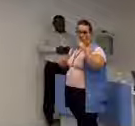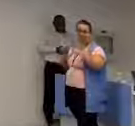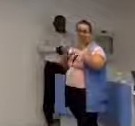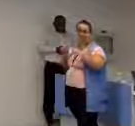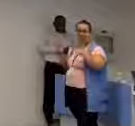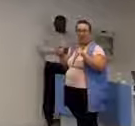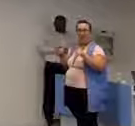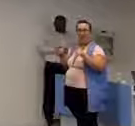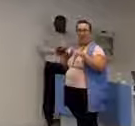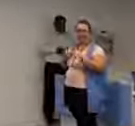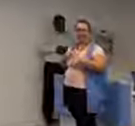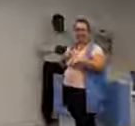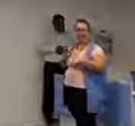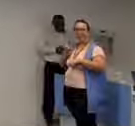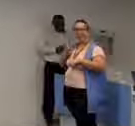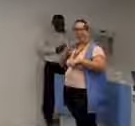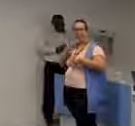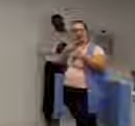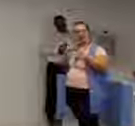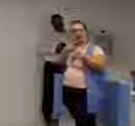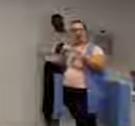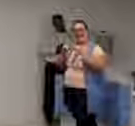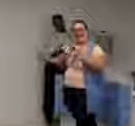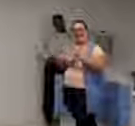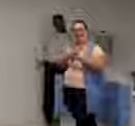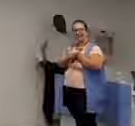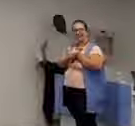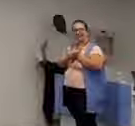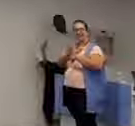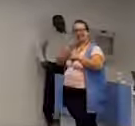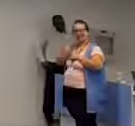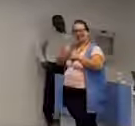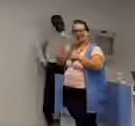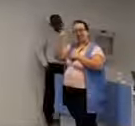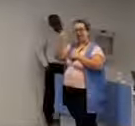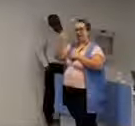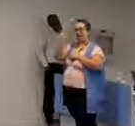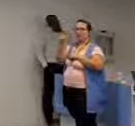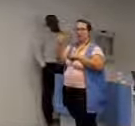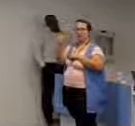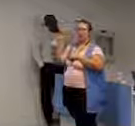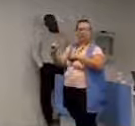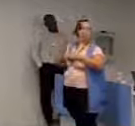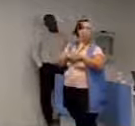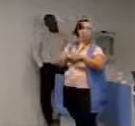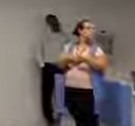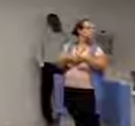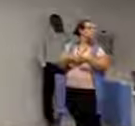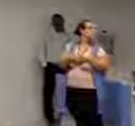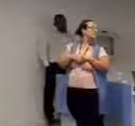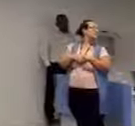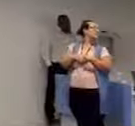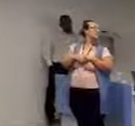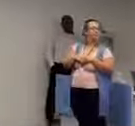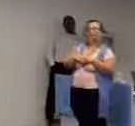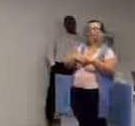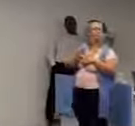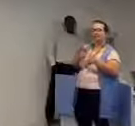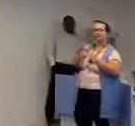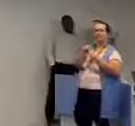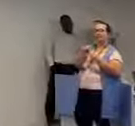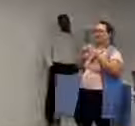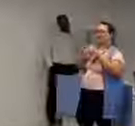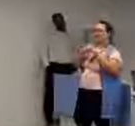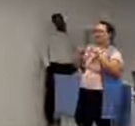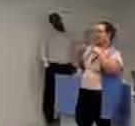Tá? Depois, qual foi então a 3.0? A 3.0 foi a utilização de CAD 3D.